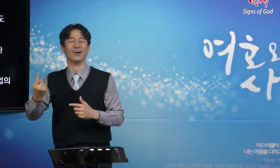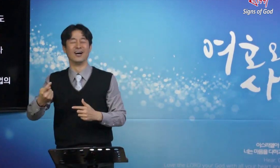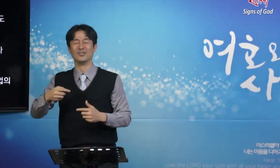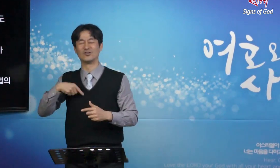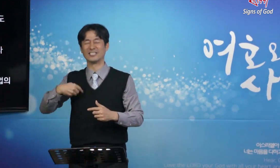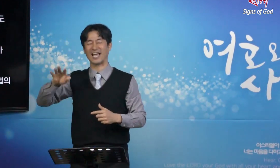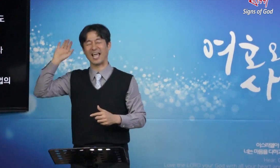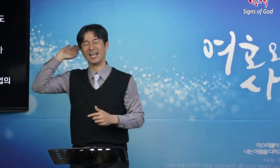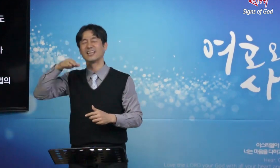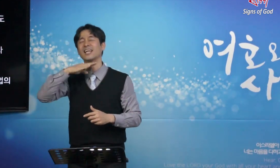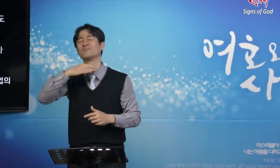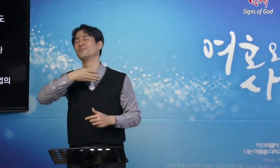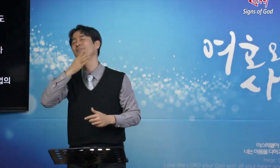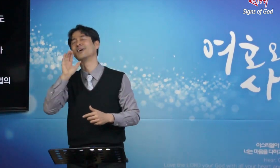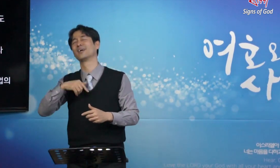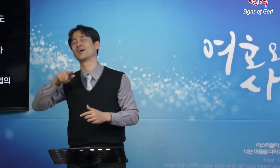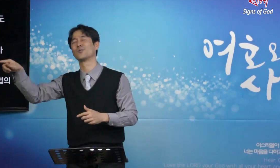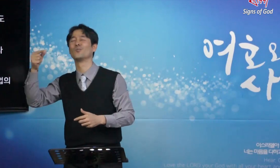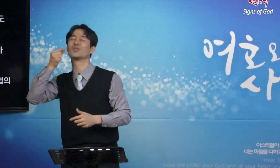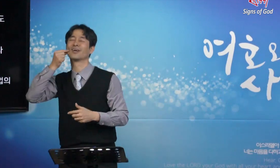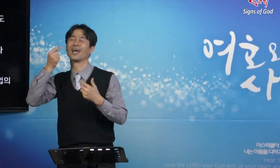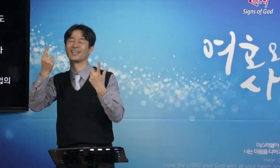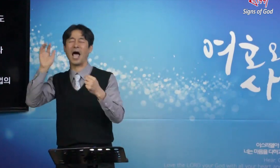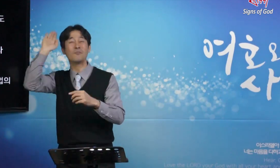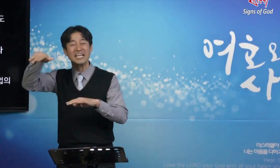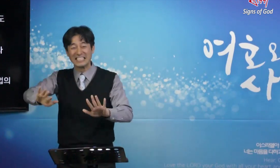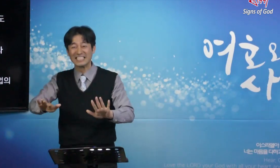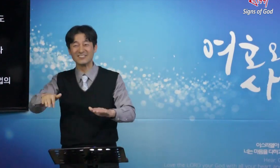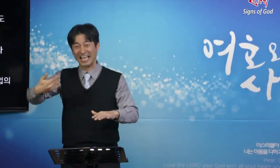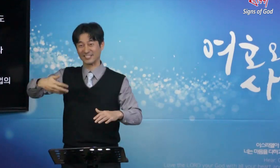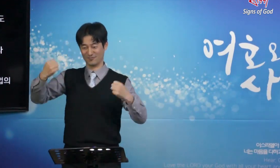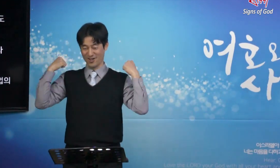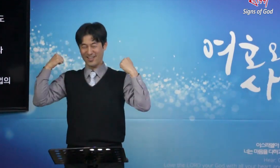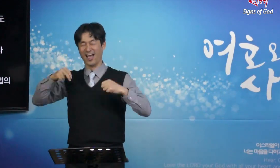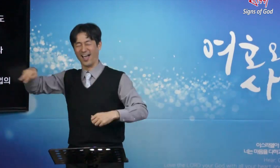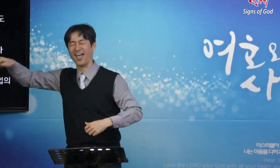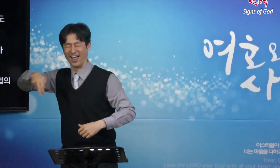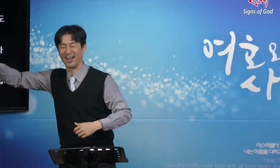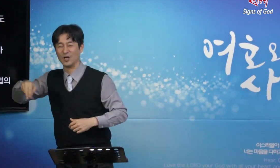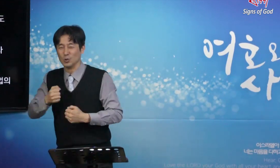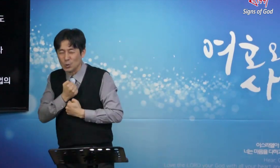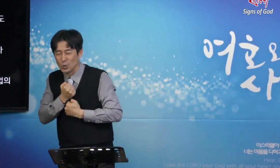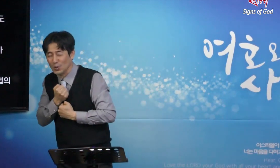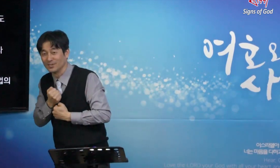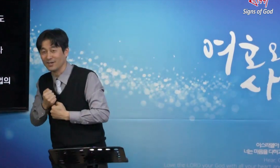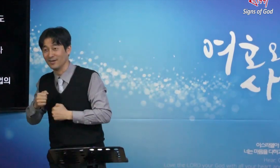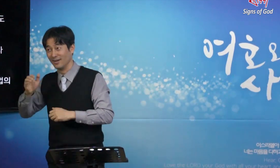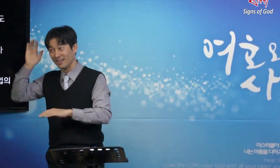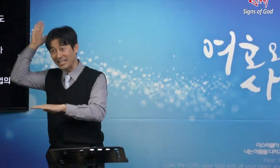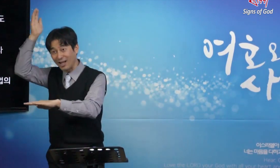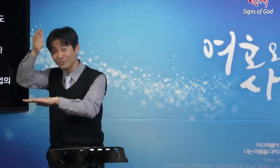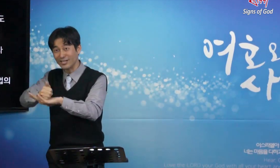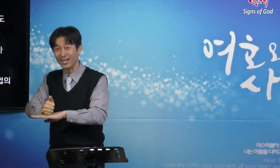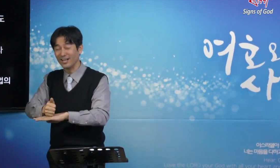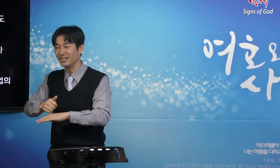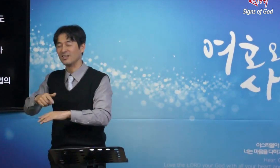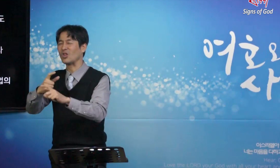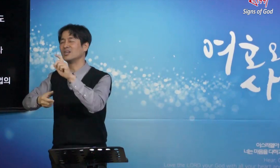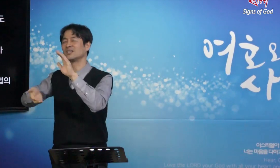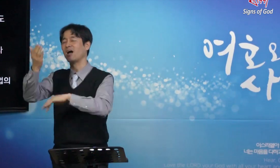이제 어느 순간부터 이제 연세가 드셔서 지금은 다시 다니시기 때문에 좀